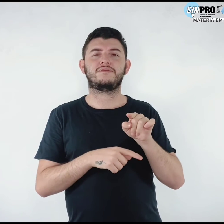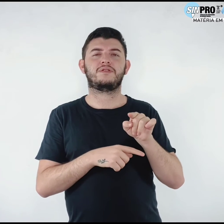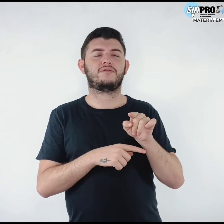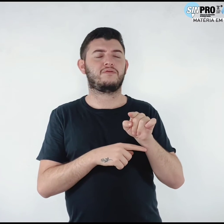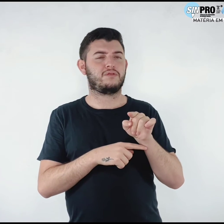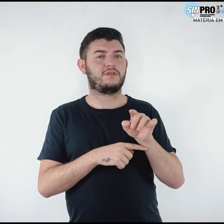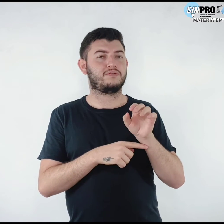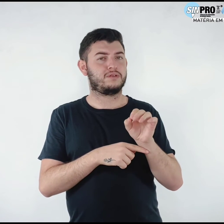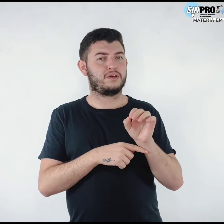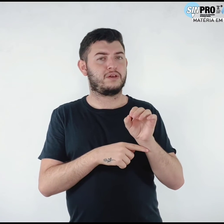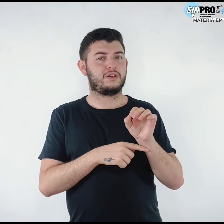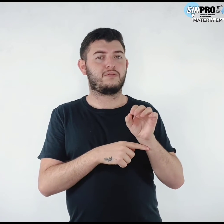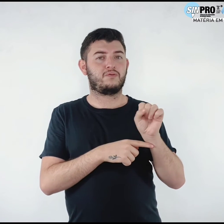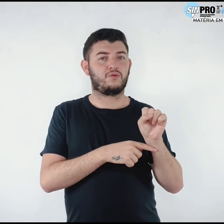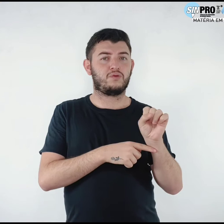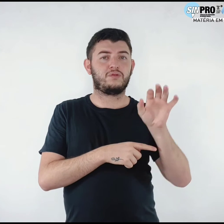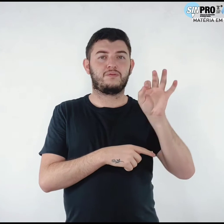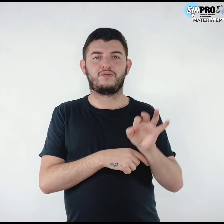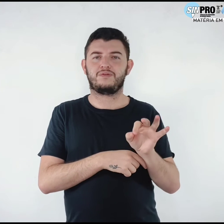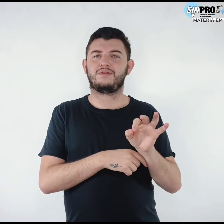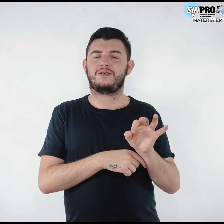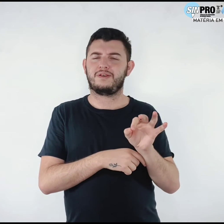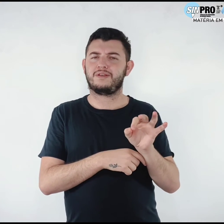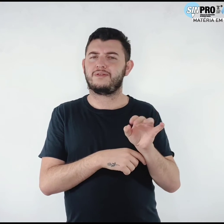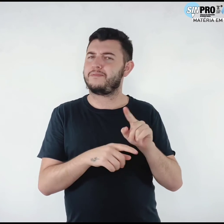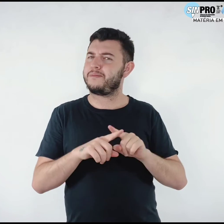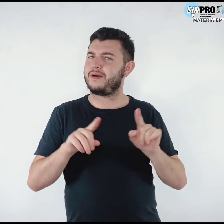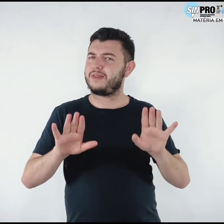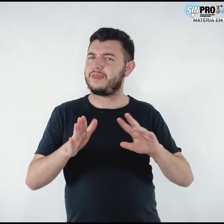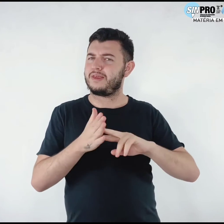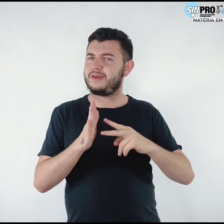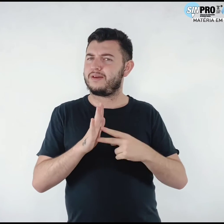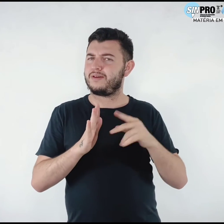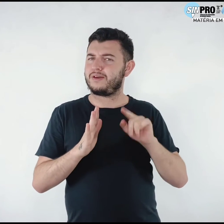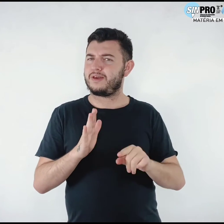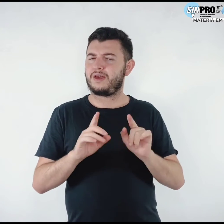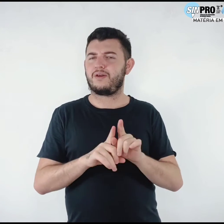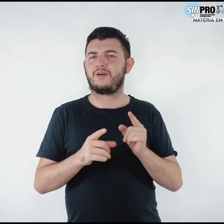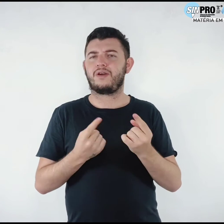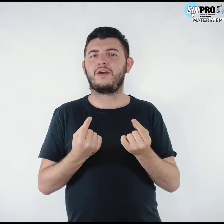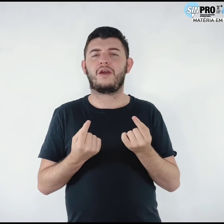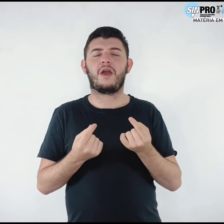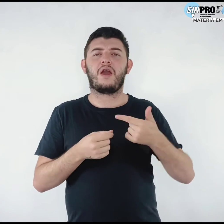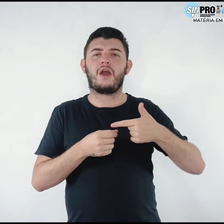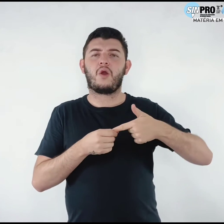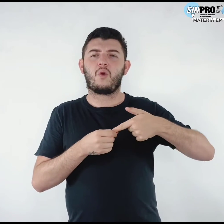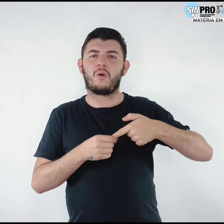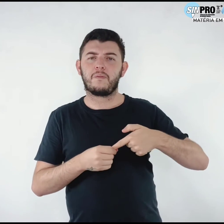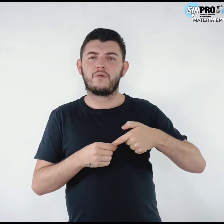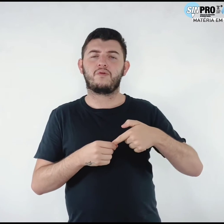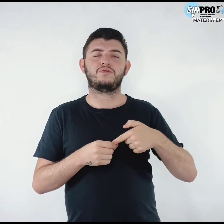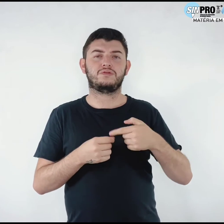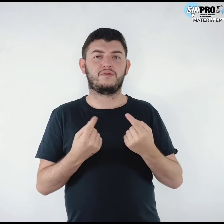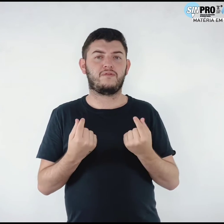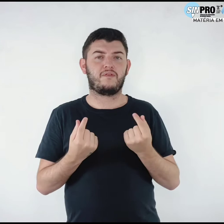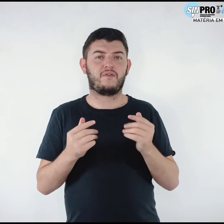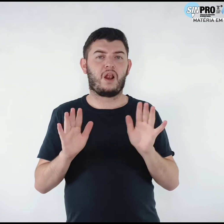1,08%, sobretudo devido ao aumento dos combustíveis. As famílias enfrentam